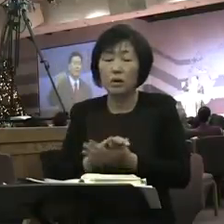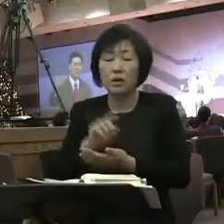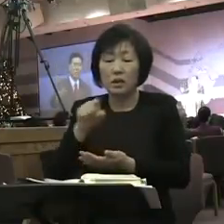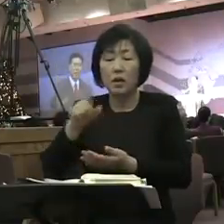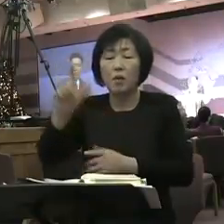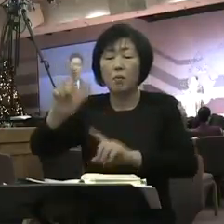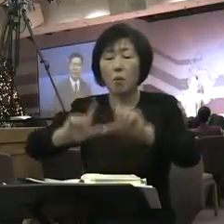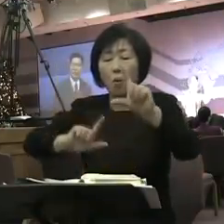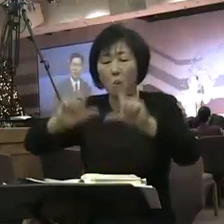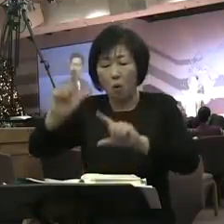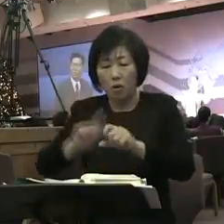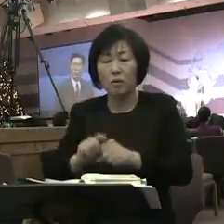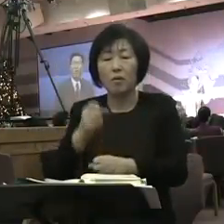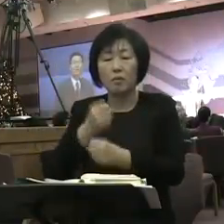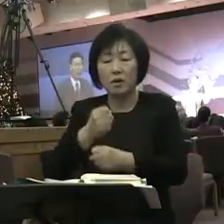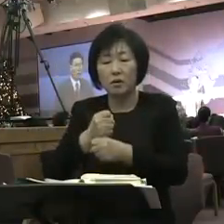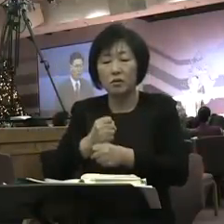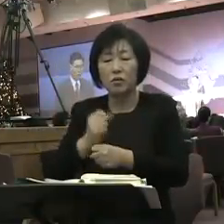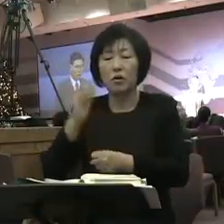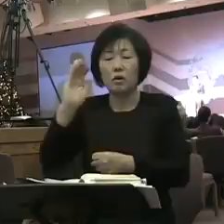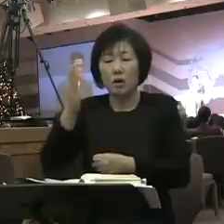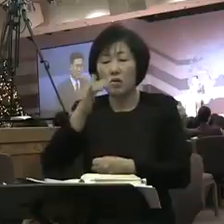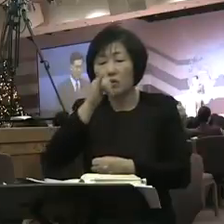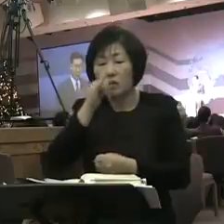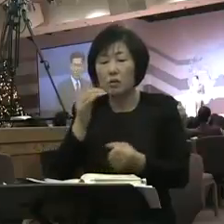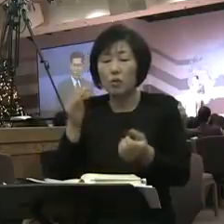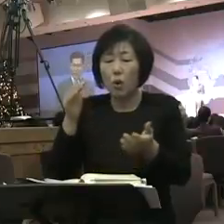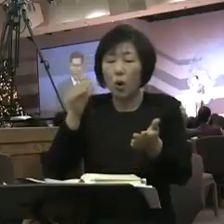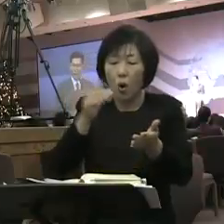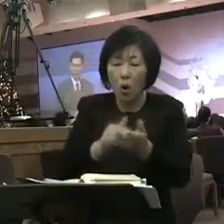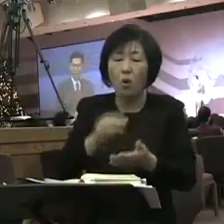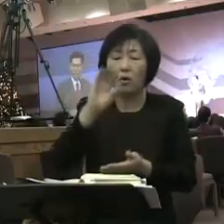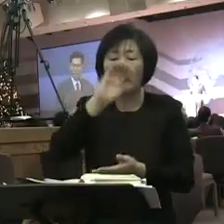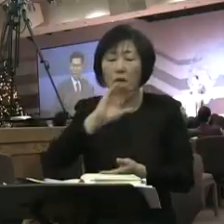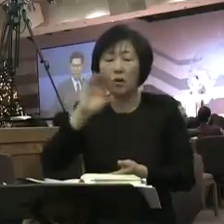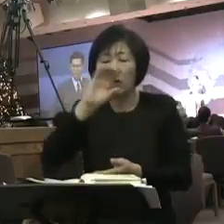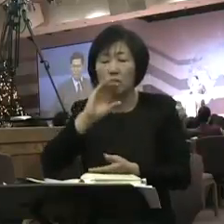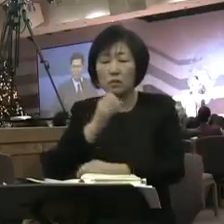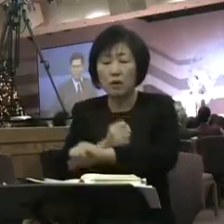이러한 면에서 만들어질 수 있도록 연습을 하고 있는가.